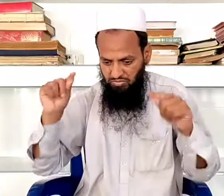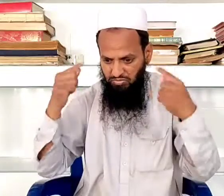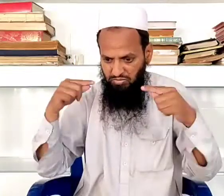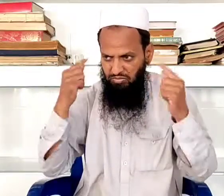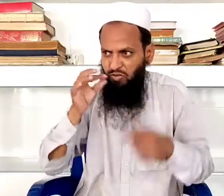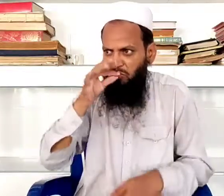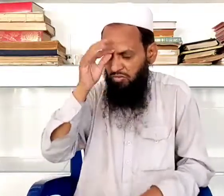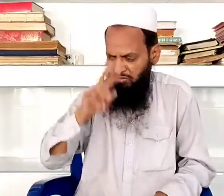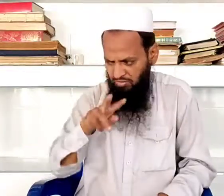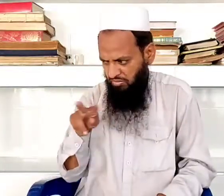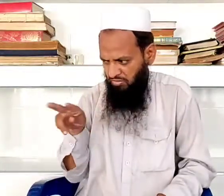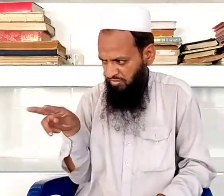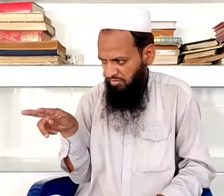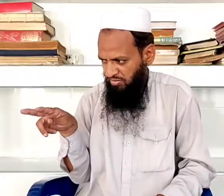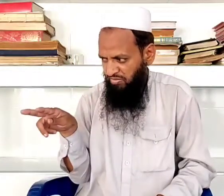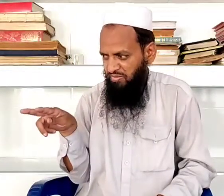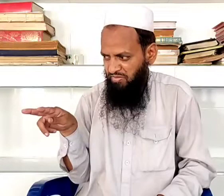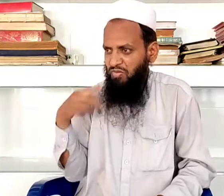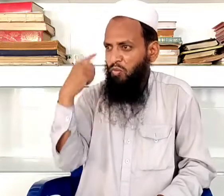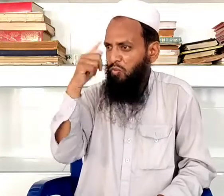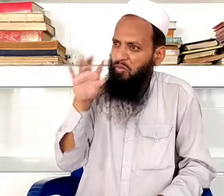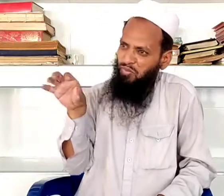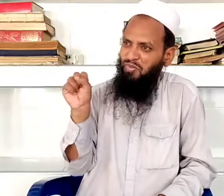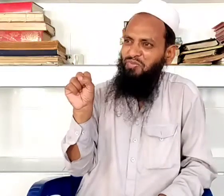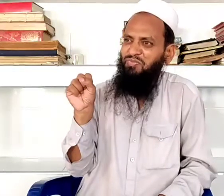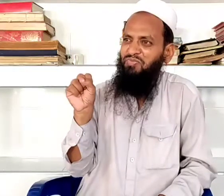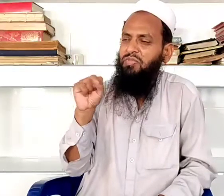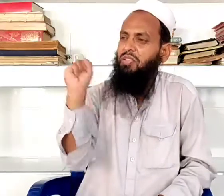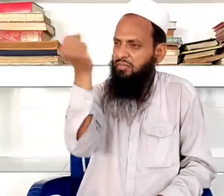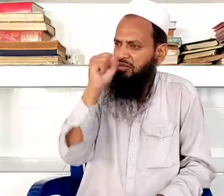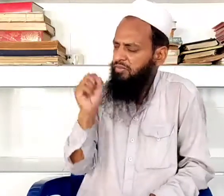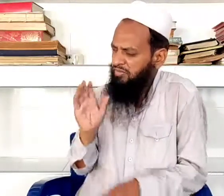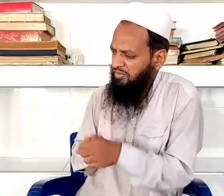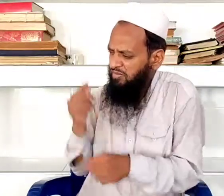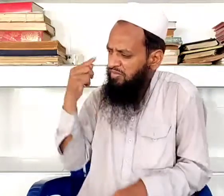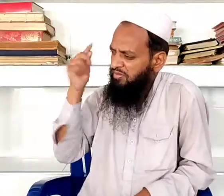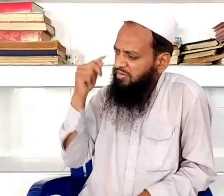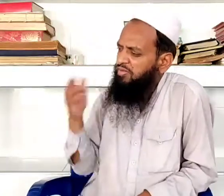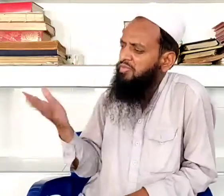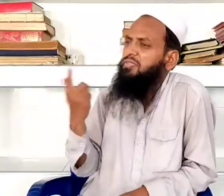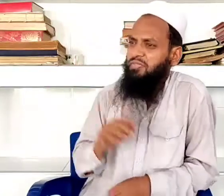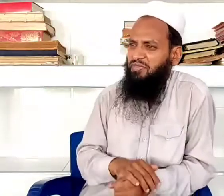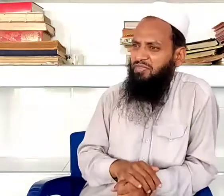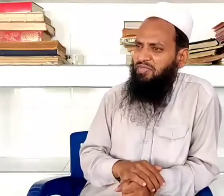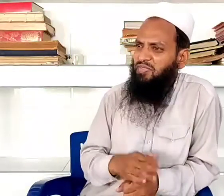نبی کریم صلی اللہ علیہ وسلم نے فرمایا علی پریشان کیوں ہے انت دی بے منزلہ